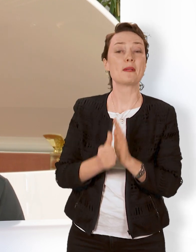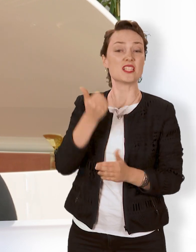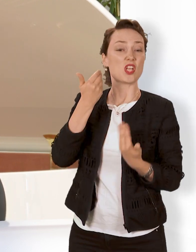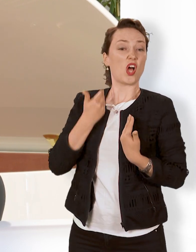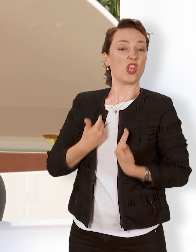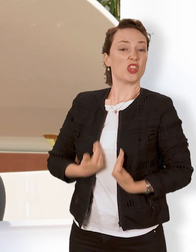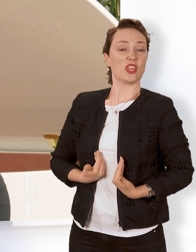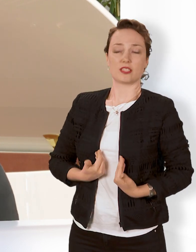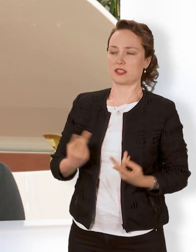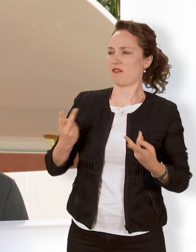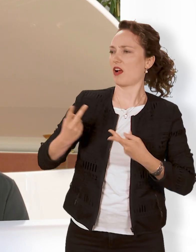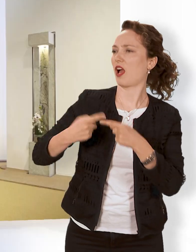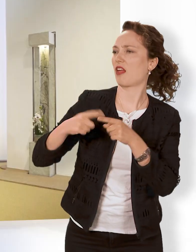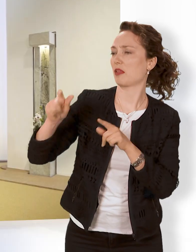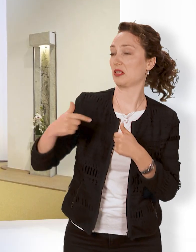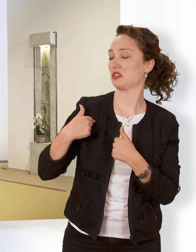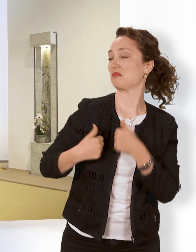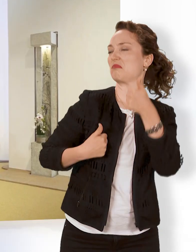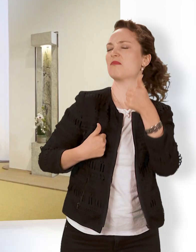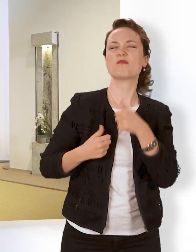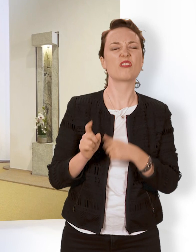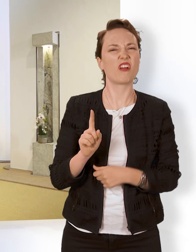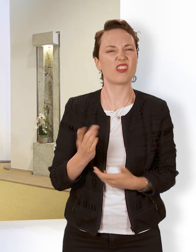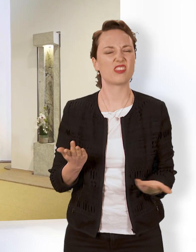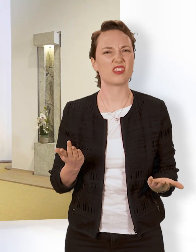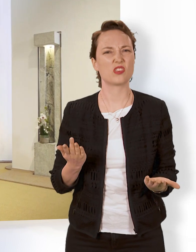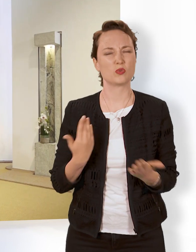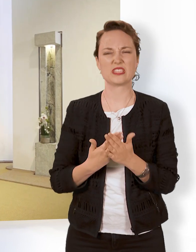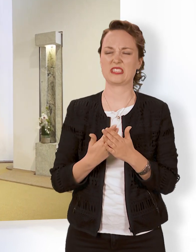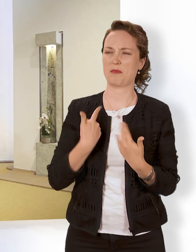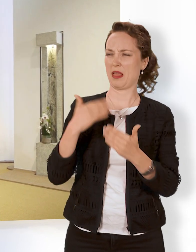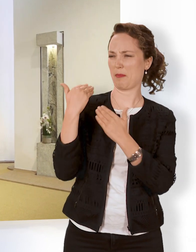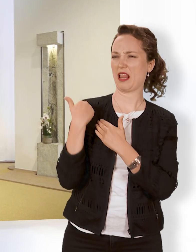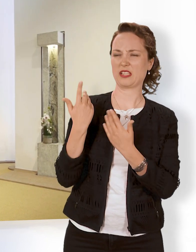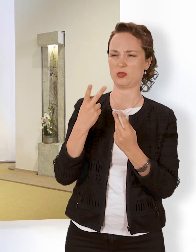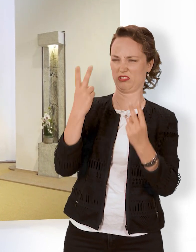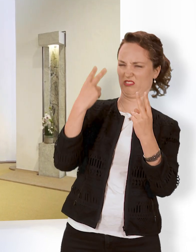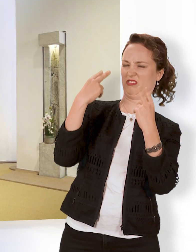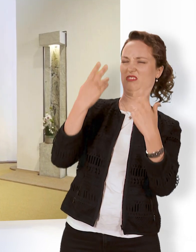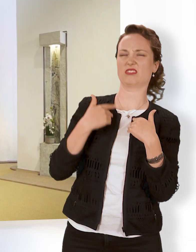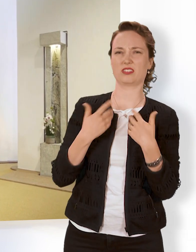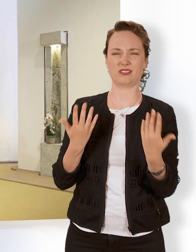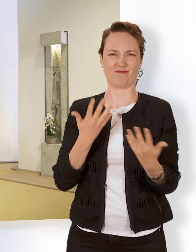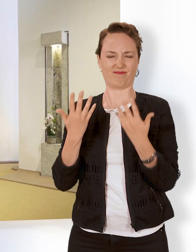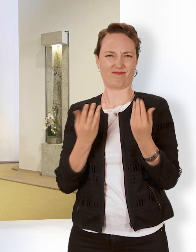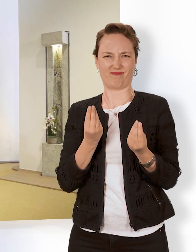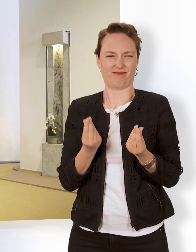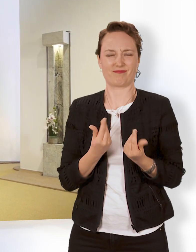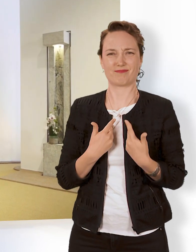bin gegenüber den anderen Menschen. Und das hat mich immer irgendwo eher belastet, wenn ich so angehimmelt wurde oder